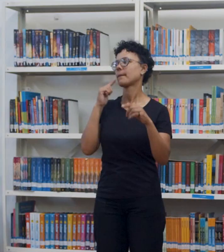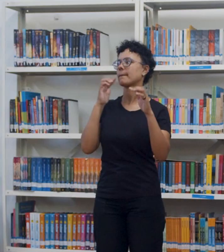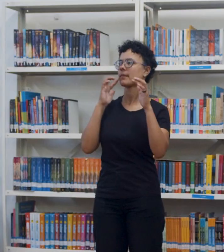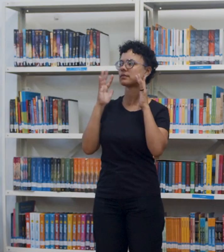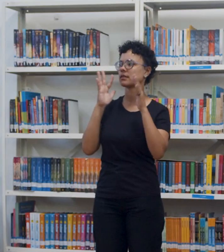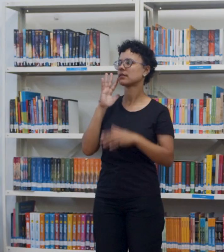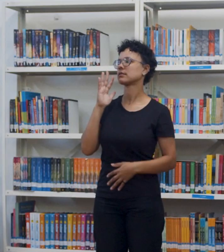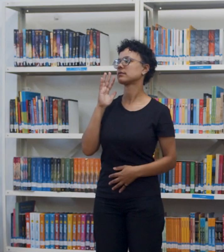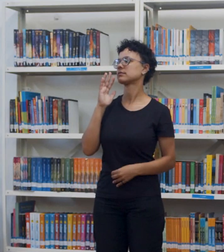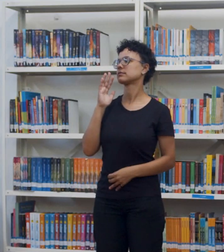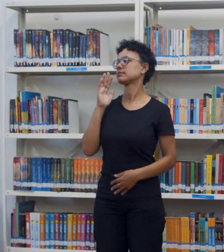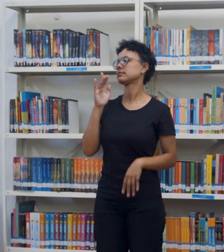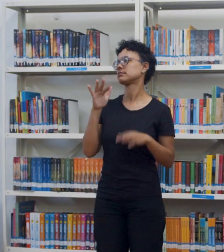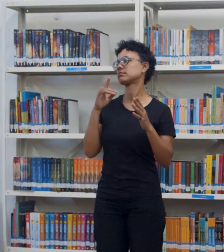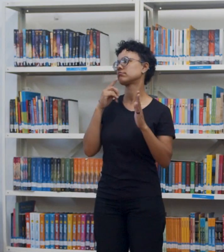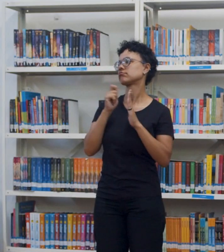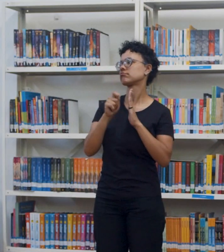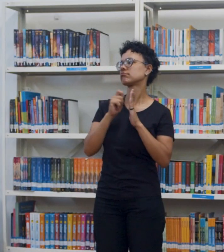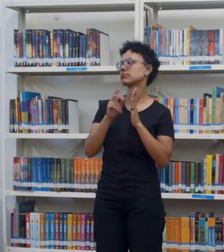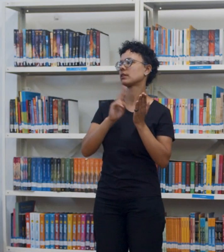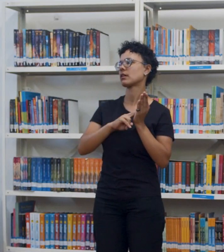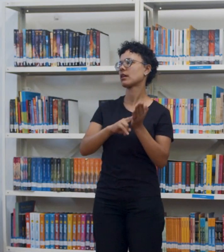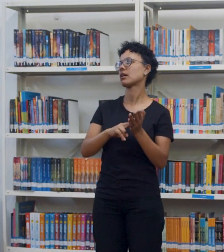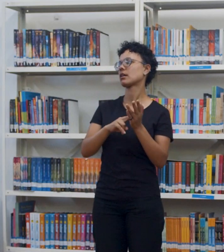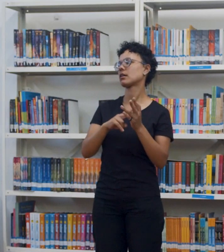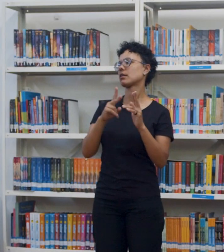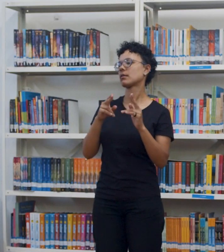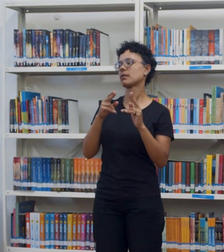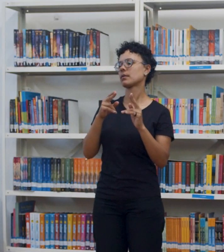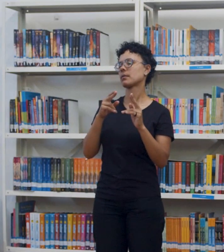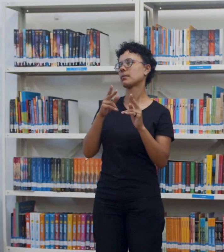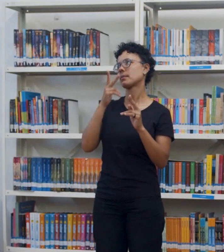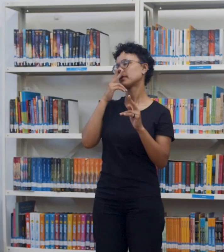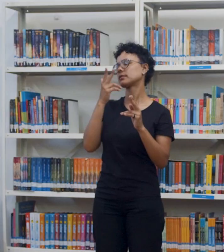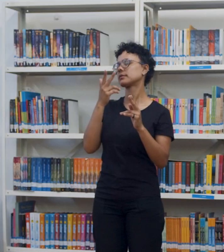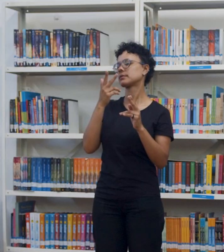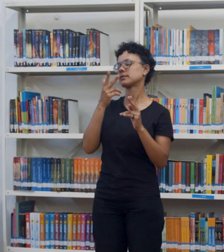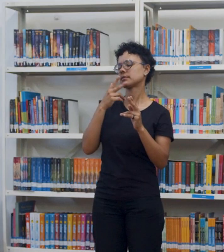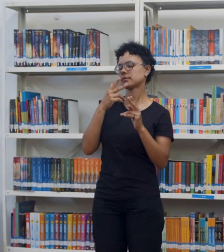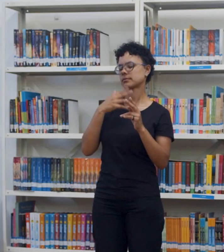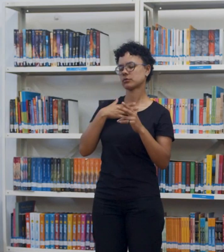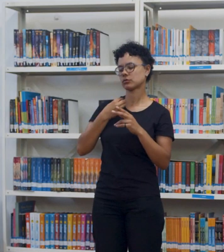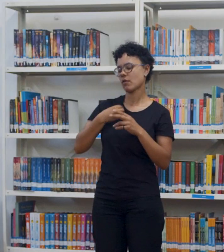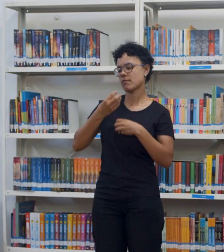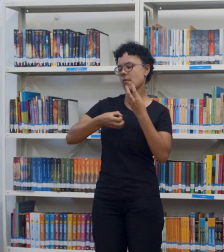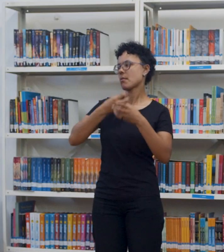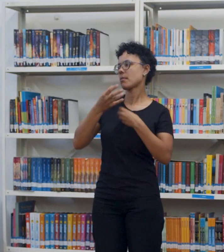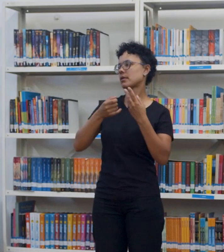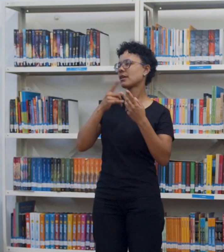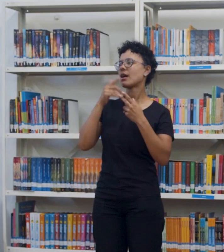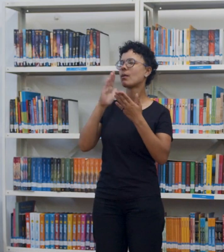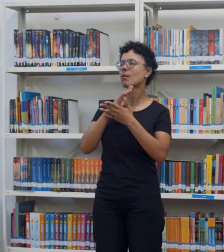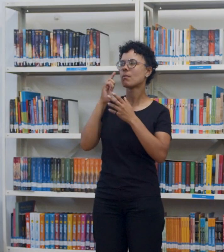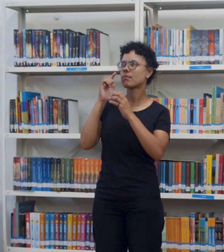assim, numa carta que fosse tipo uma confissão. Aquelas pensamentos